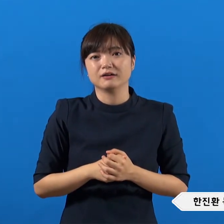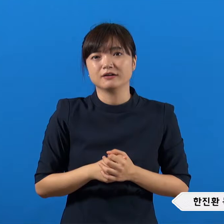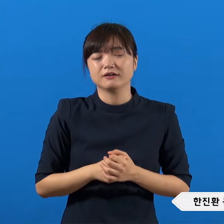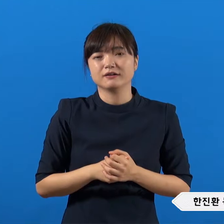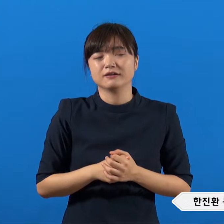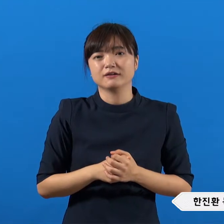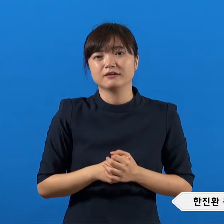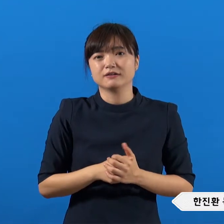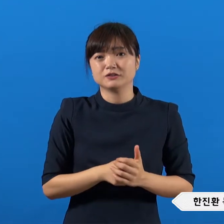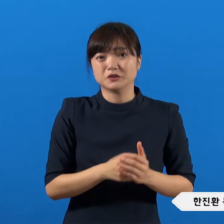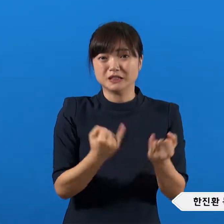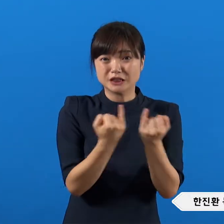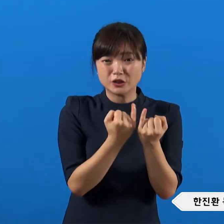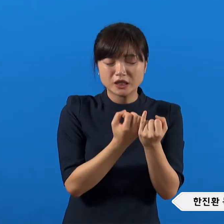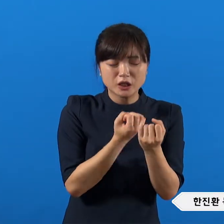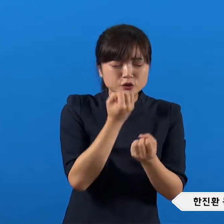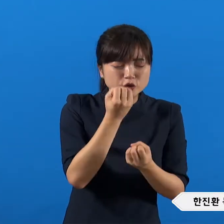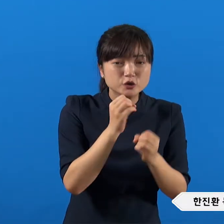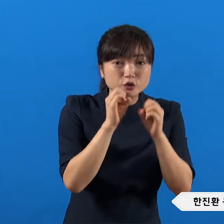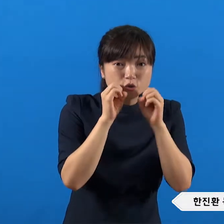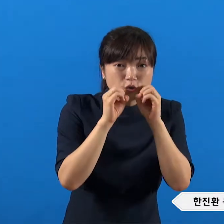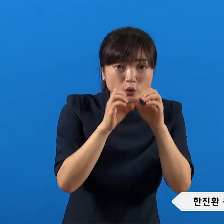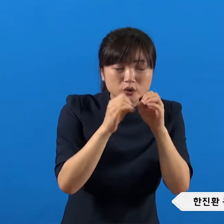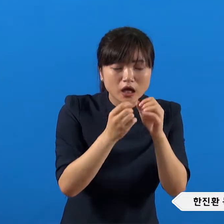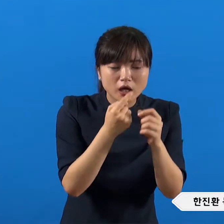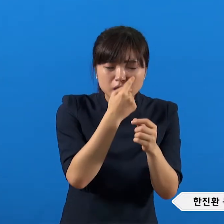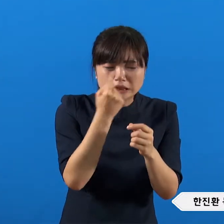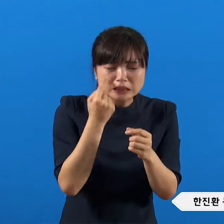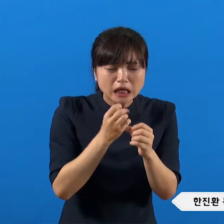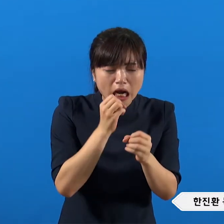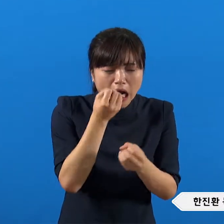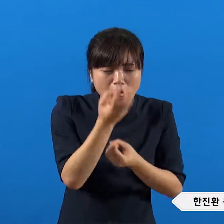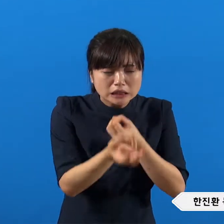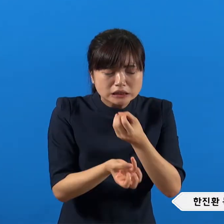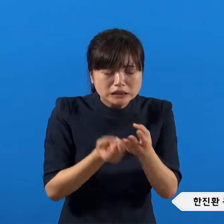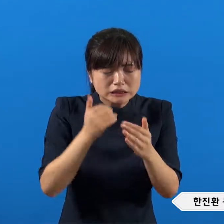저는 그 전도사님 간증을 들으면서 눈물이 났습니다.